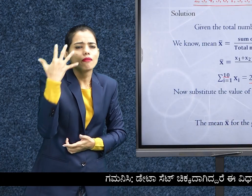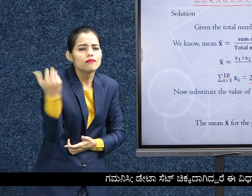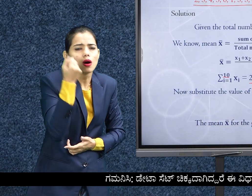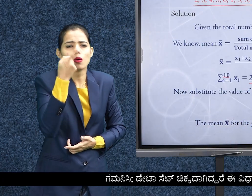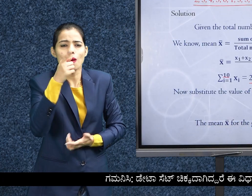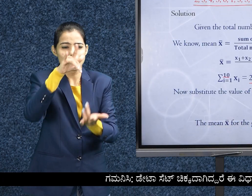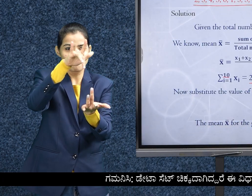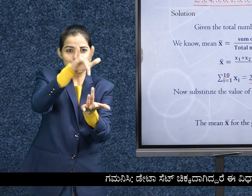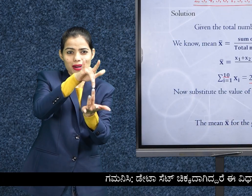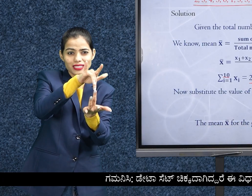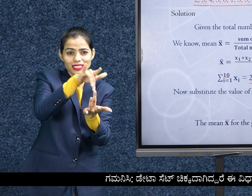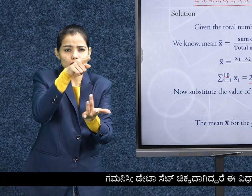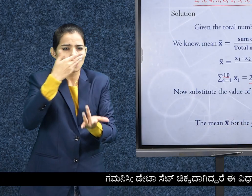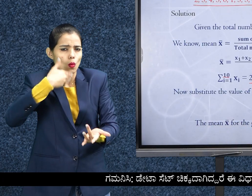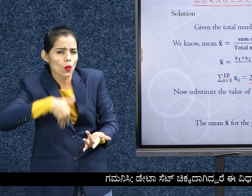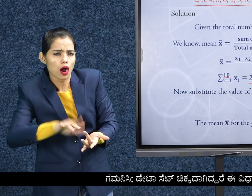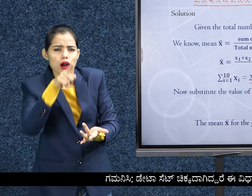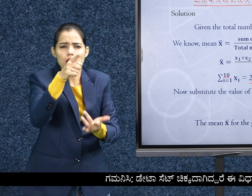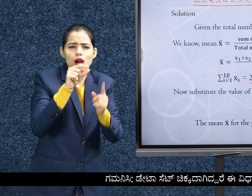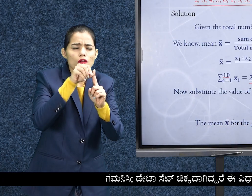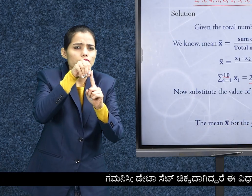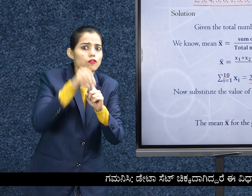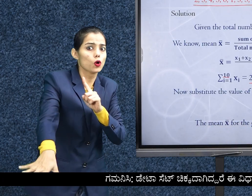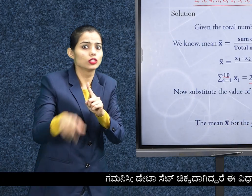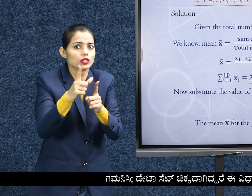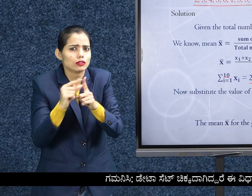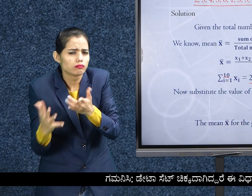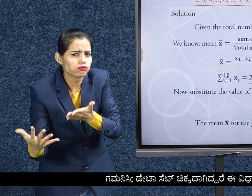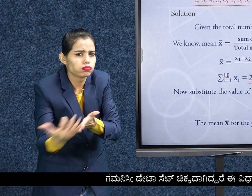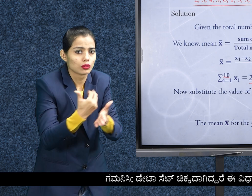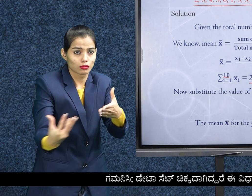ಗಮನಿಸಿ, ಡೇಟಾ ಸೆಟ್ ಚಿಕ್ಕದಾಗಿದ್ದರೆ ಈ ವಿಧಾನವು ಪರಿಣಾಮಕಾರಿಯಾಗುತ್ತೆ.